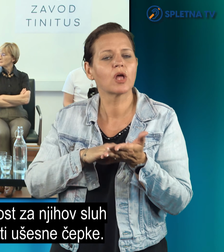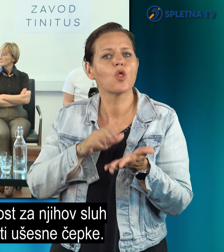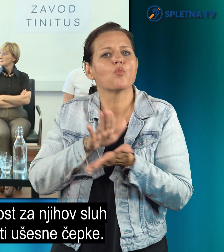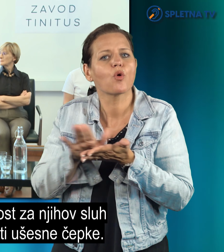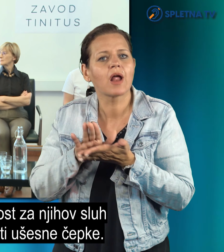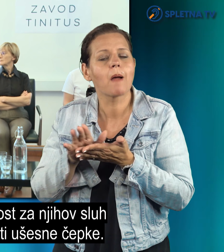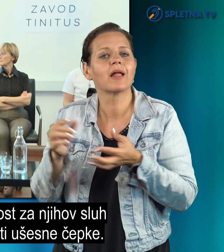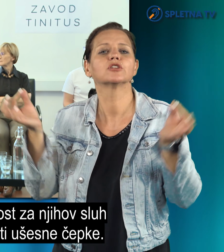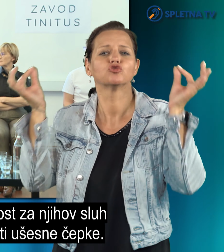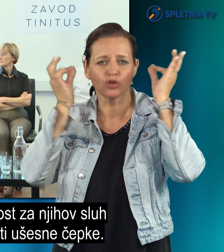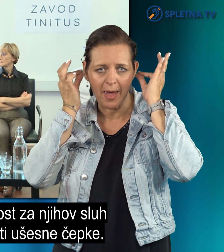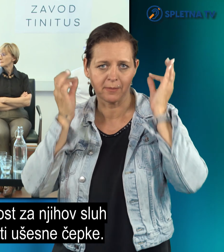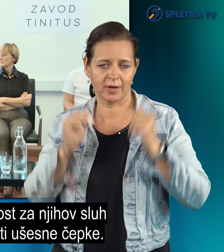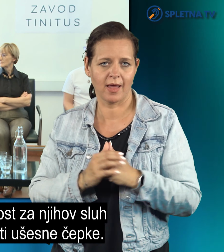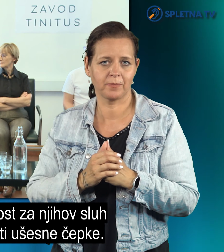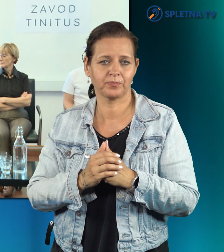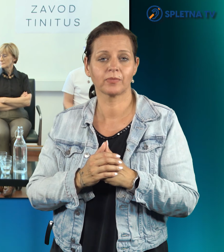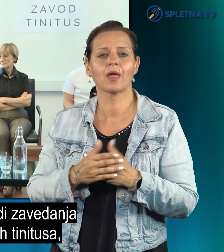čepke.